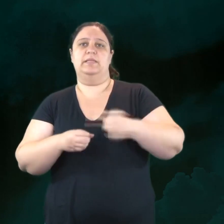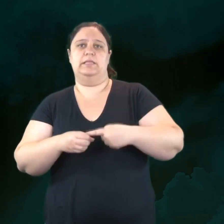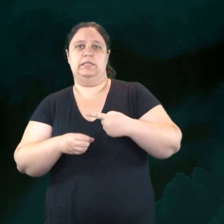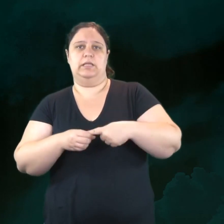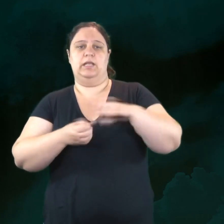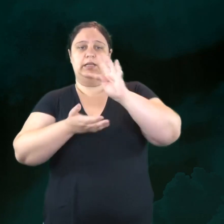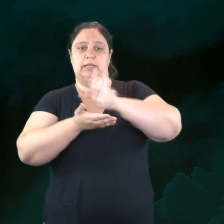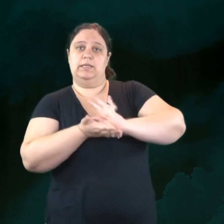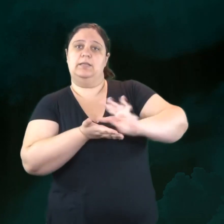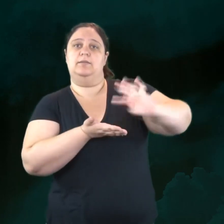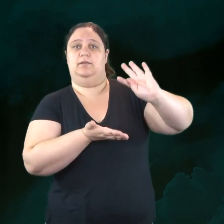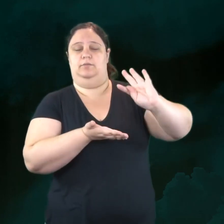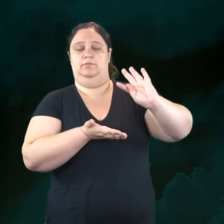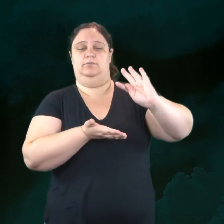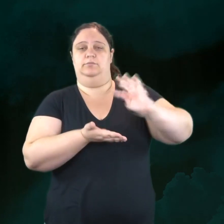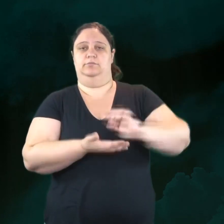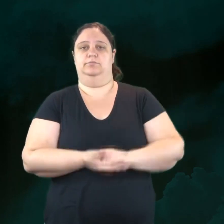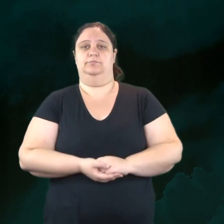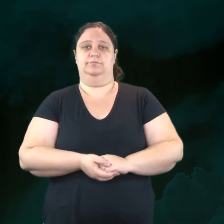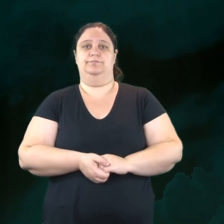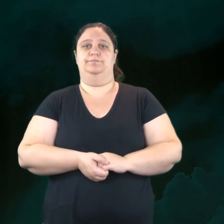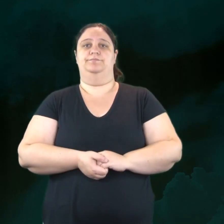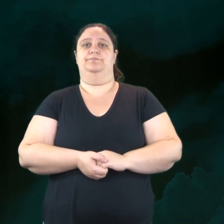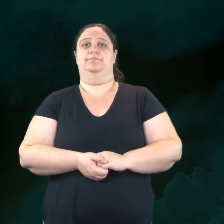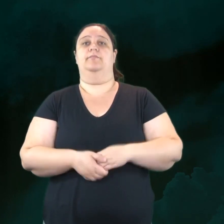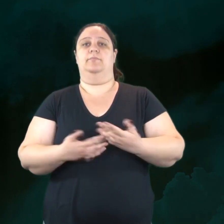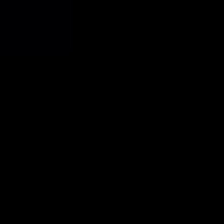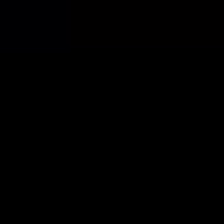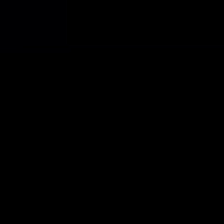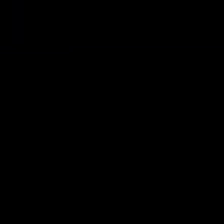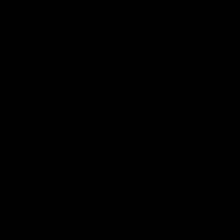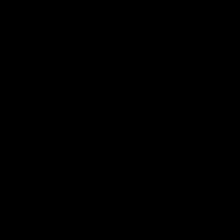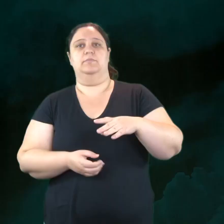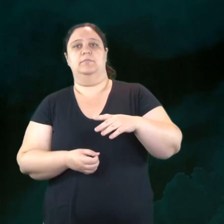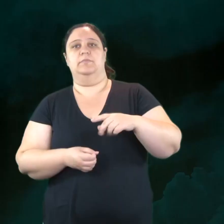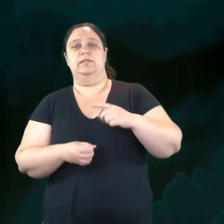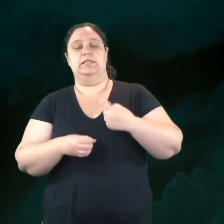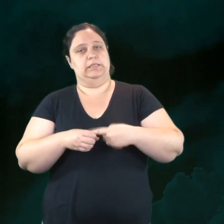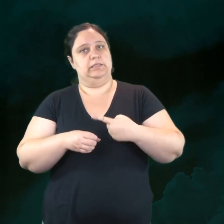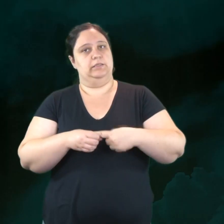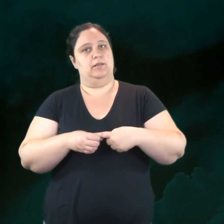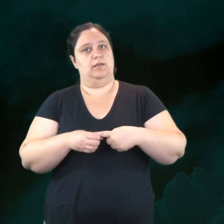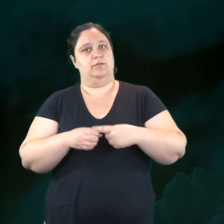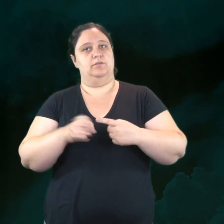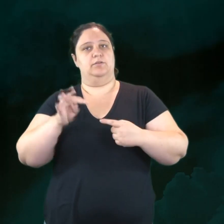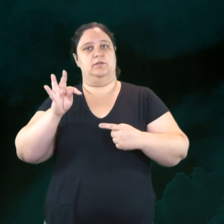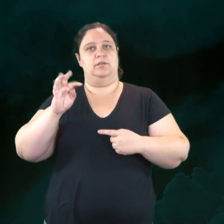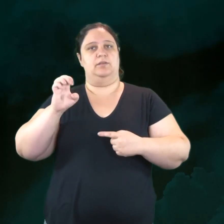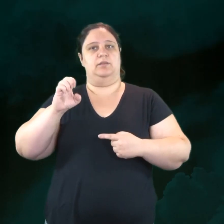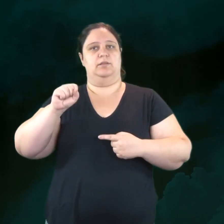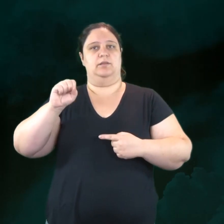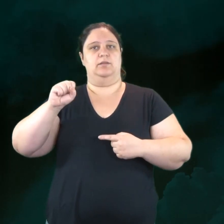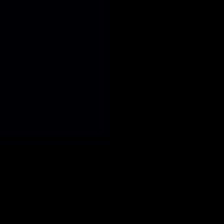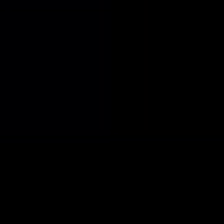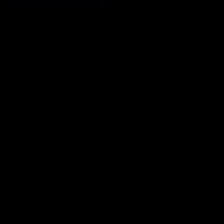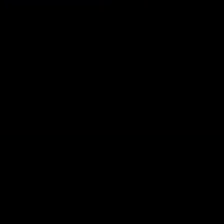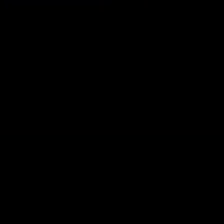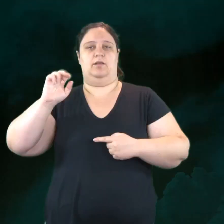a cidade de Tessalônica. E a cidade de Tessalônica era uma cidade da